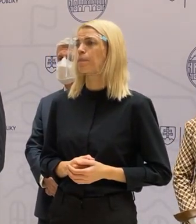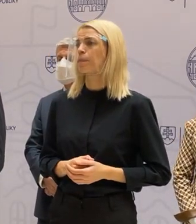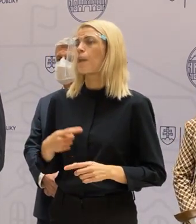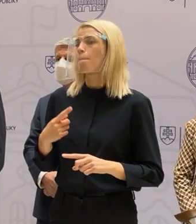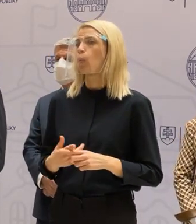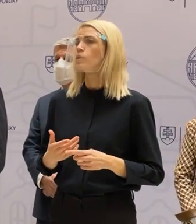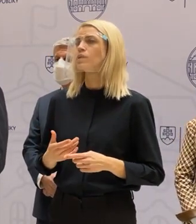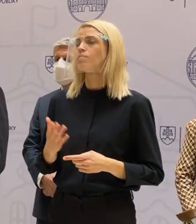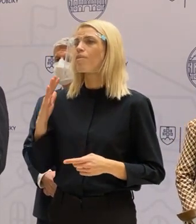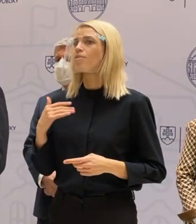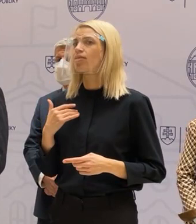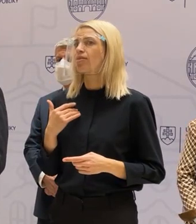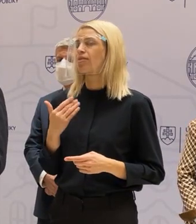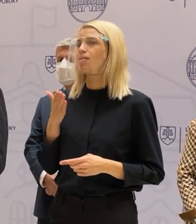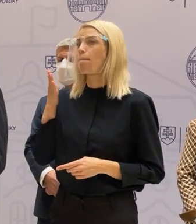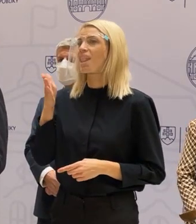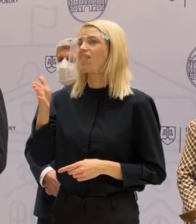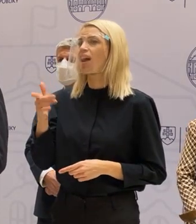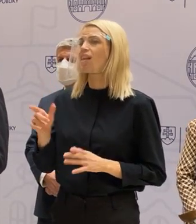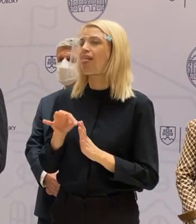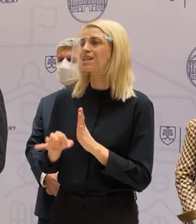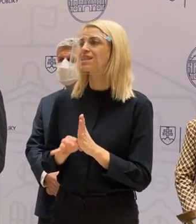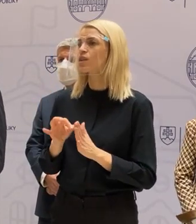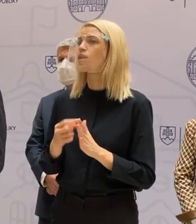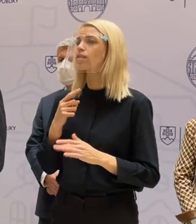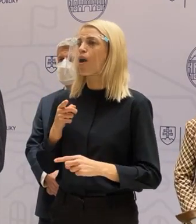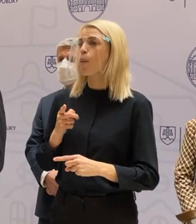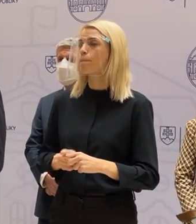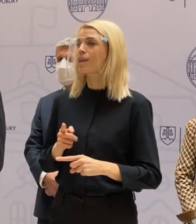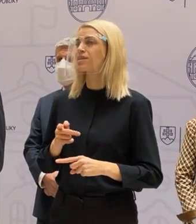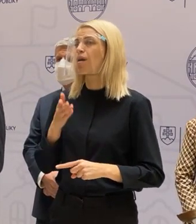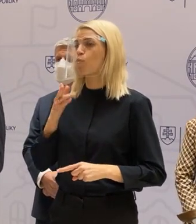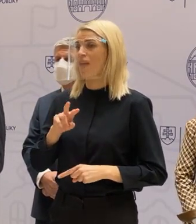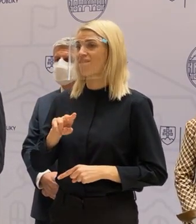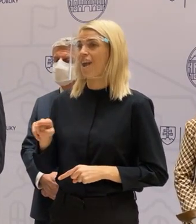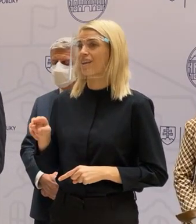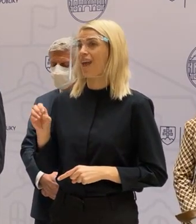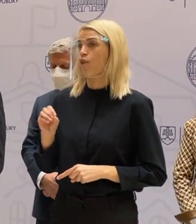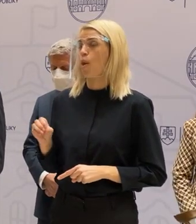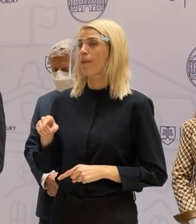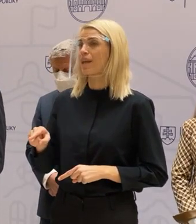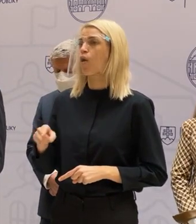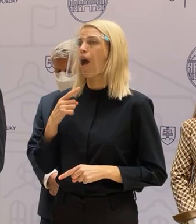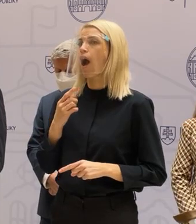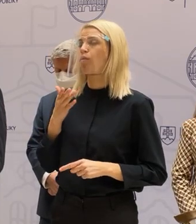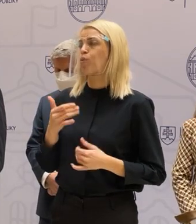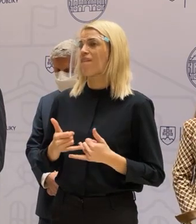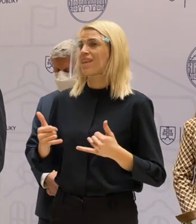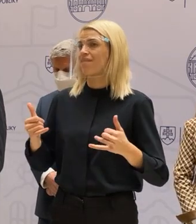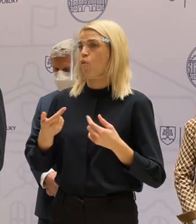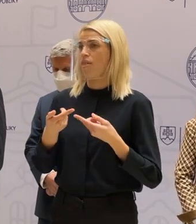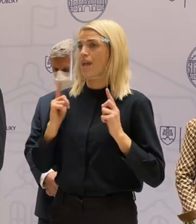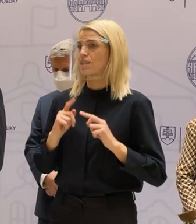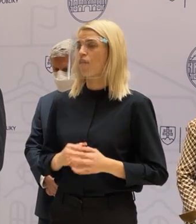relatívne nepredvídateľnej tej situácie, že ako presne sa ten variant bude etablovať a vyvíjať na